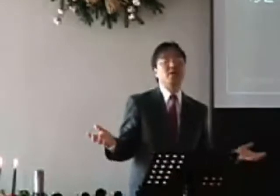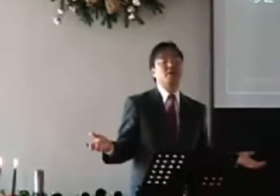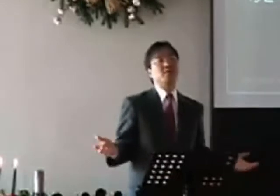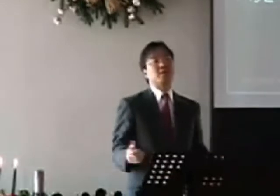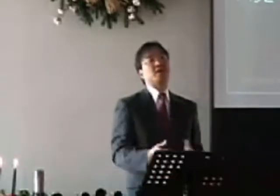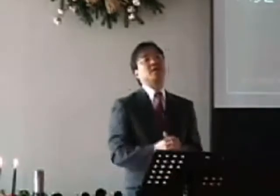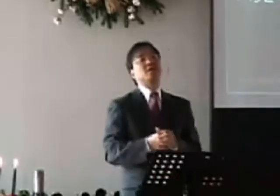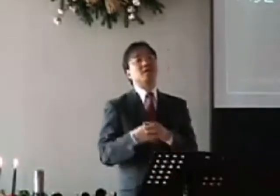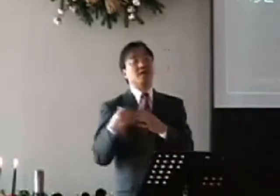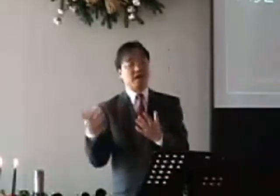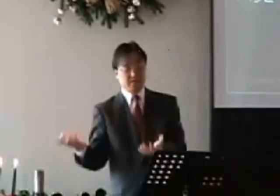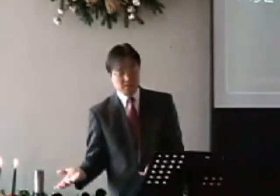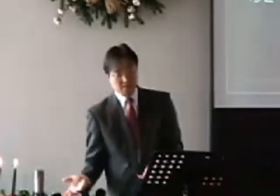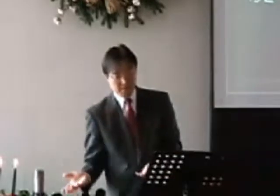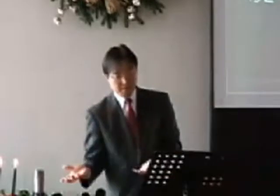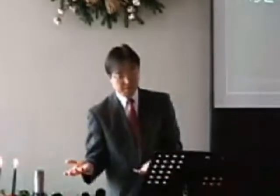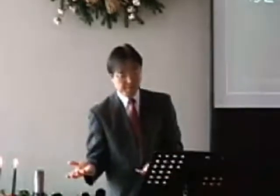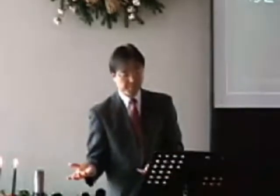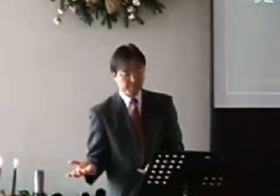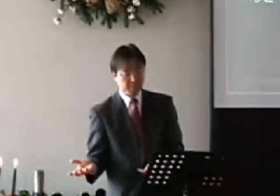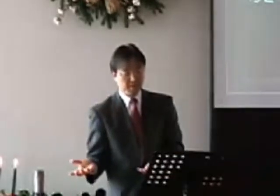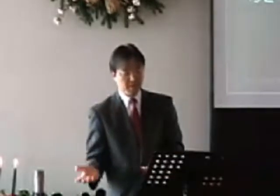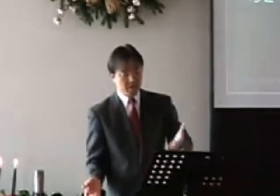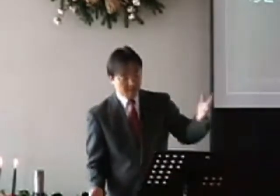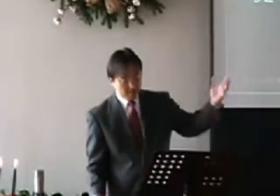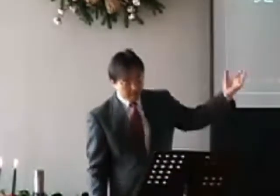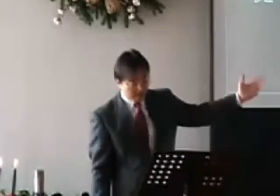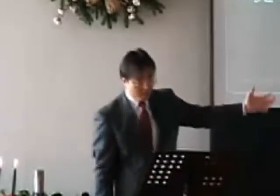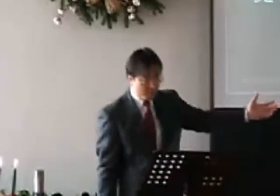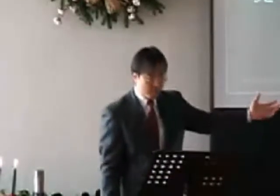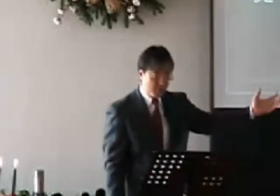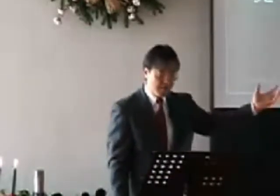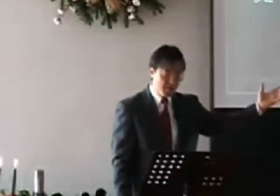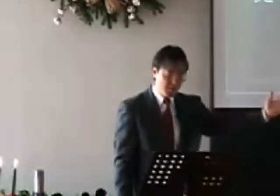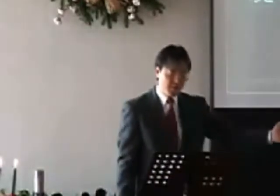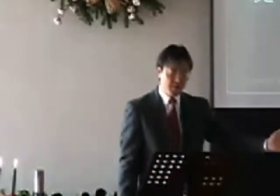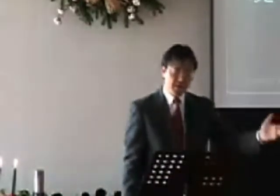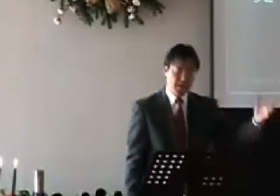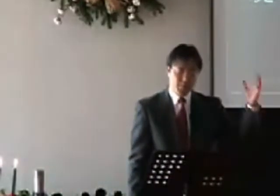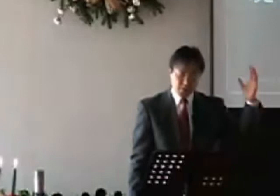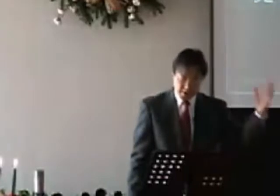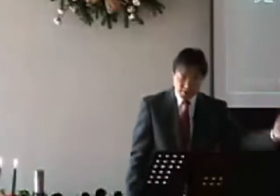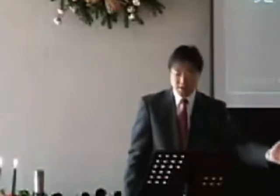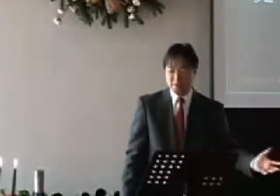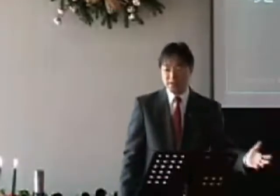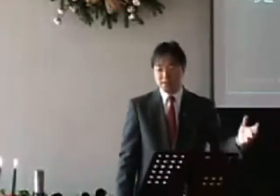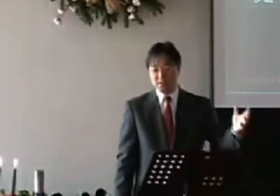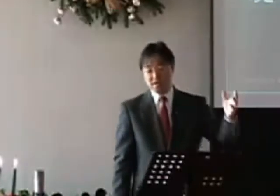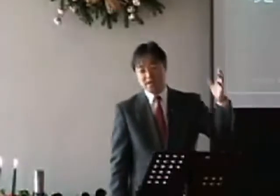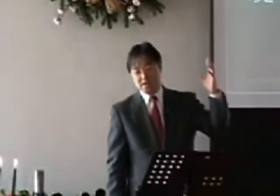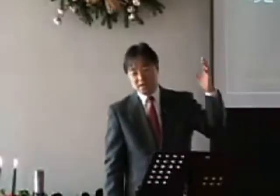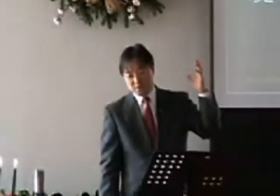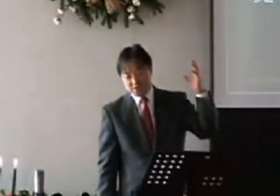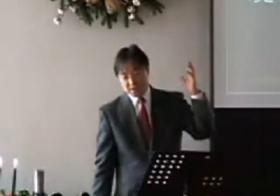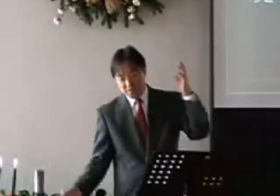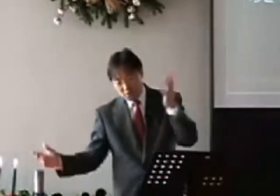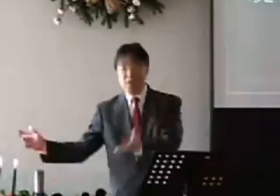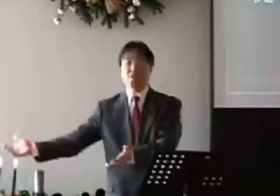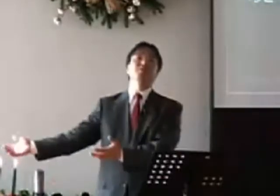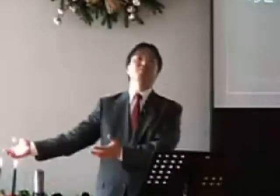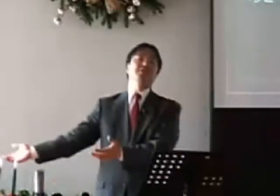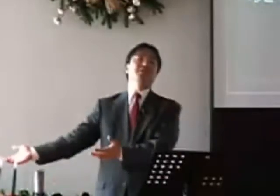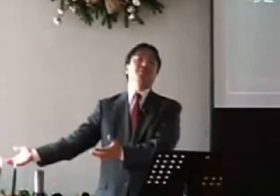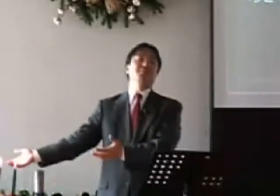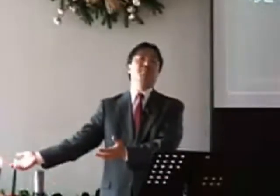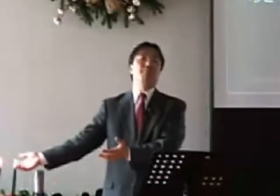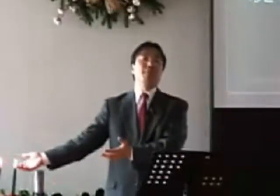エス様のところに行って、黄金入港持つ役を捧げて、ひれ伏して、こうしてイエス様にお会いできたと言って、喜びに